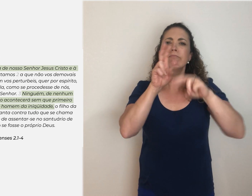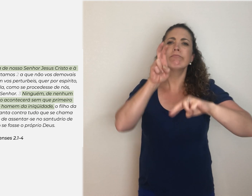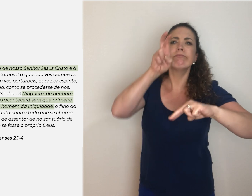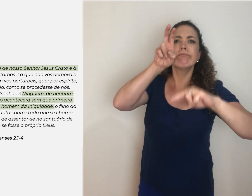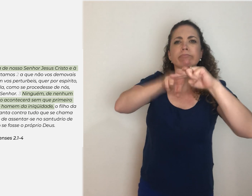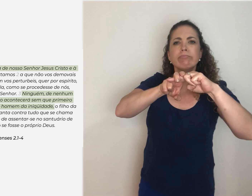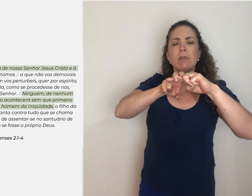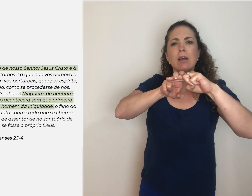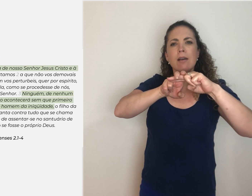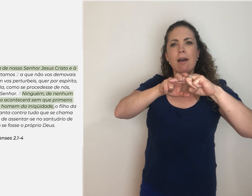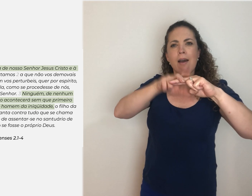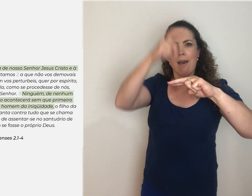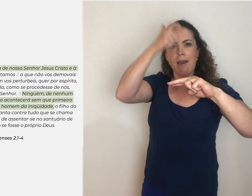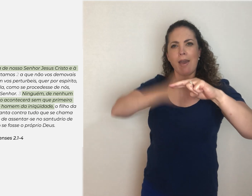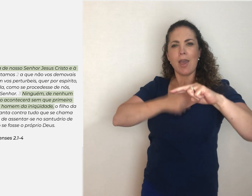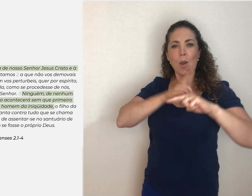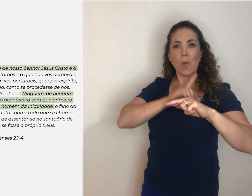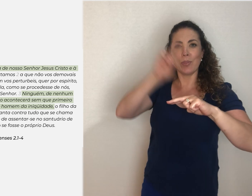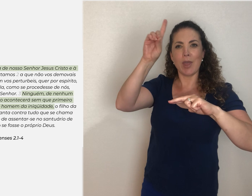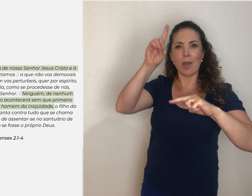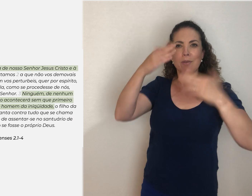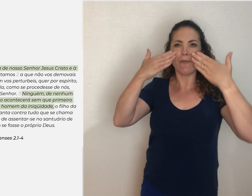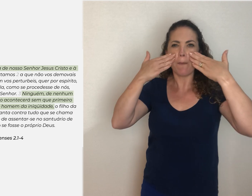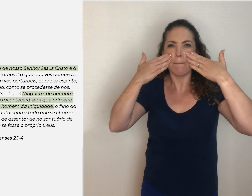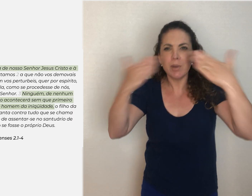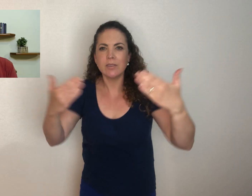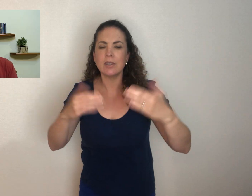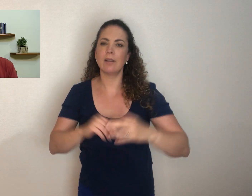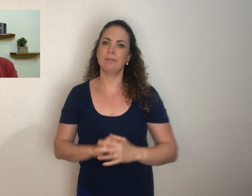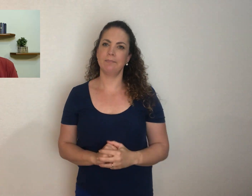como se fosse o próprio Deus.